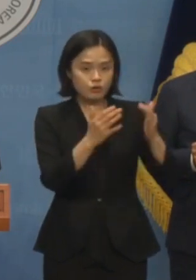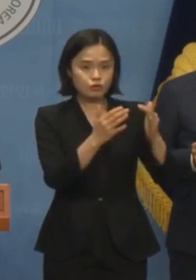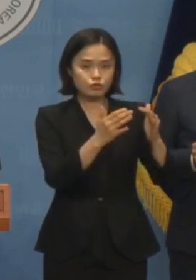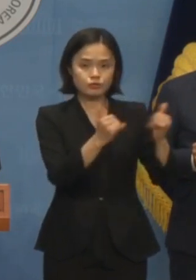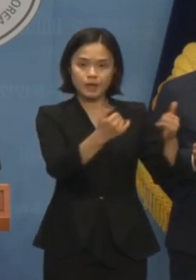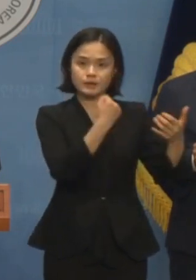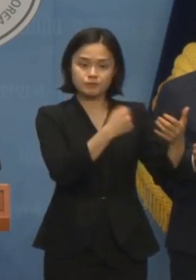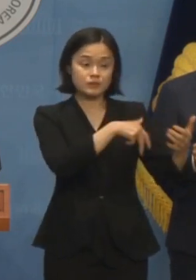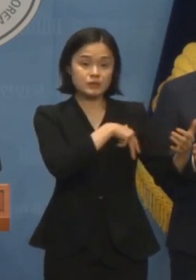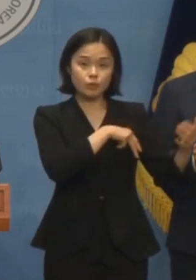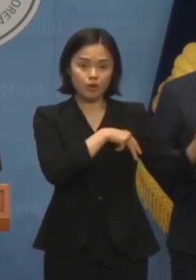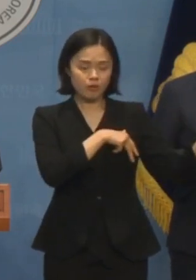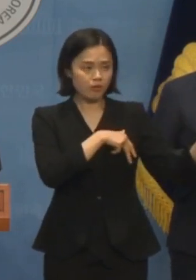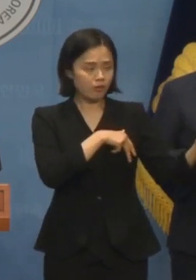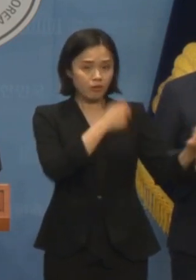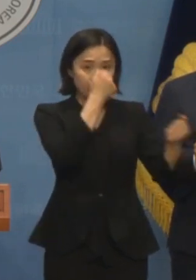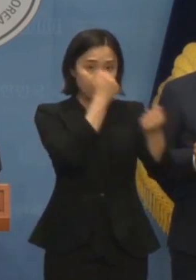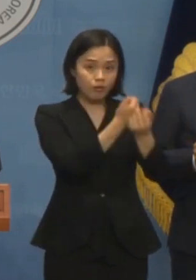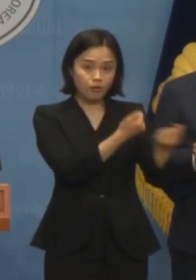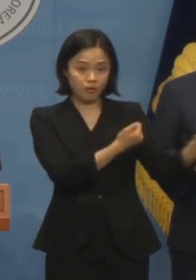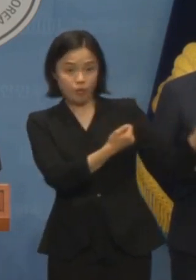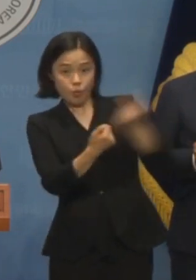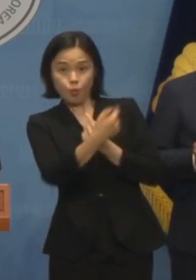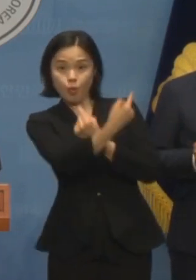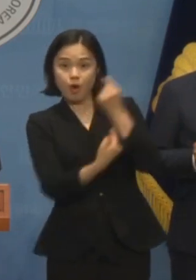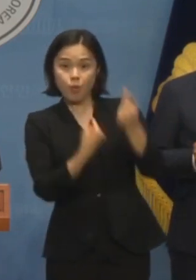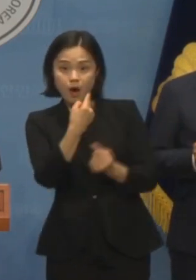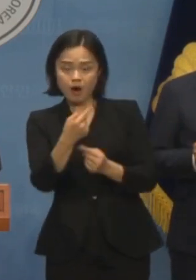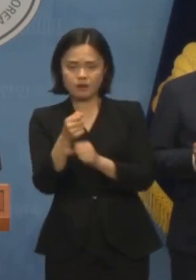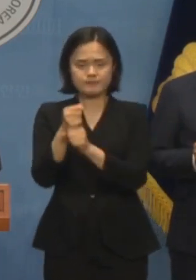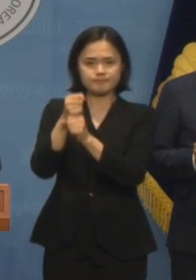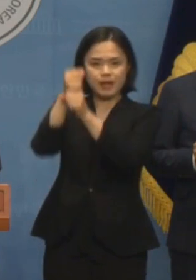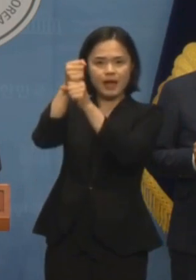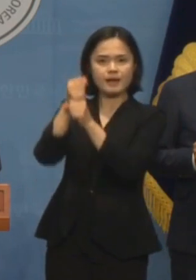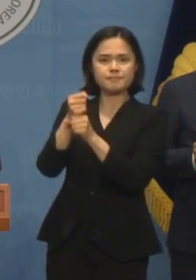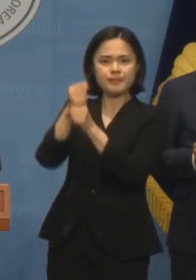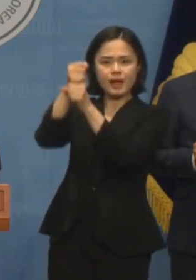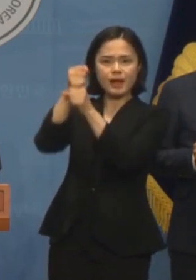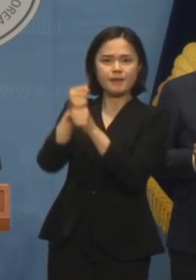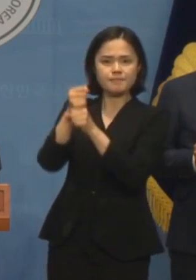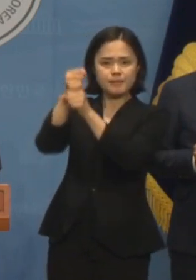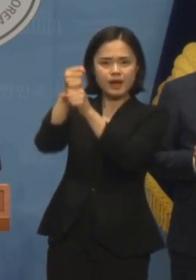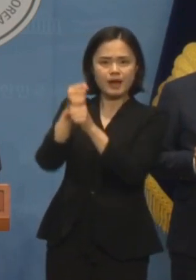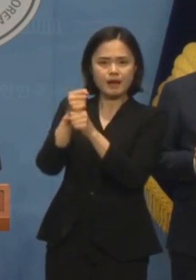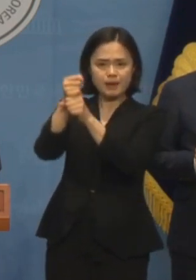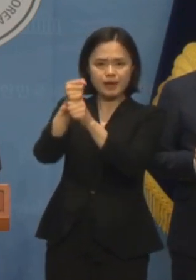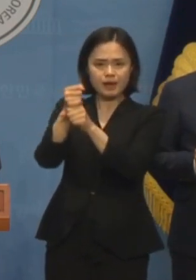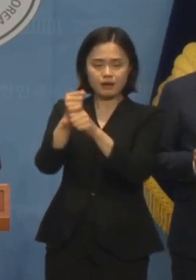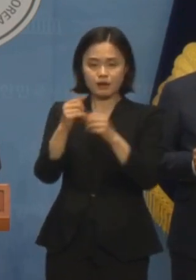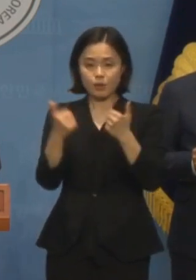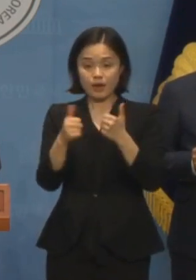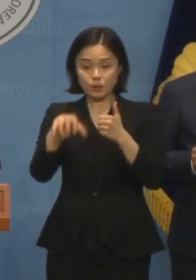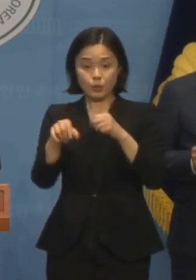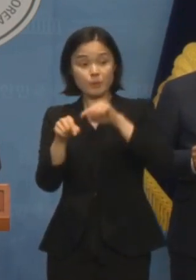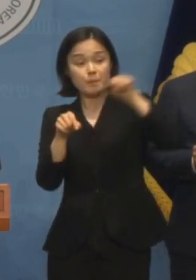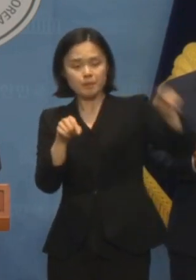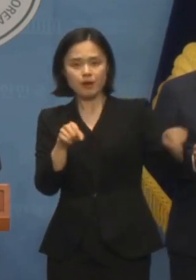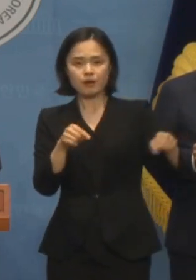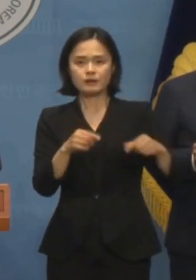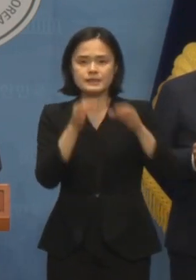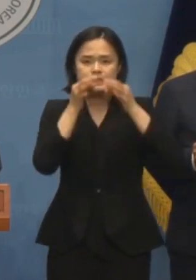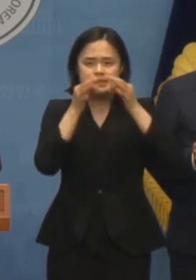회의장 안에 들어와 피켓을 들었고, 회의장 밖에서도 구호를 외치며 소란을